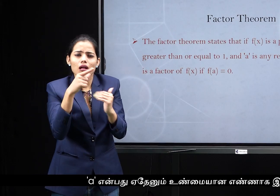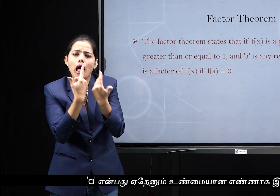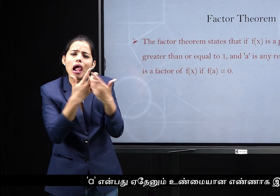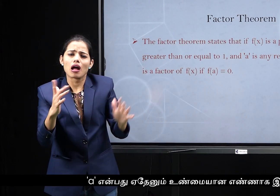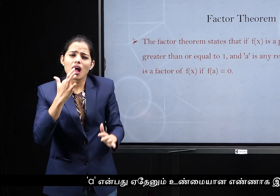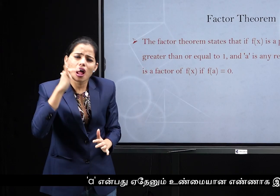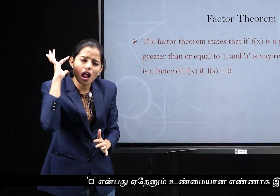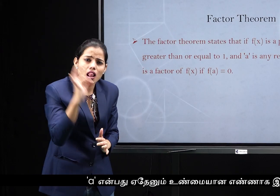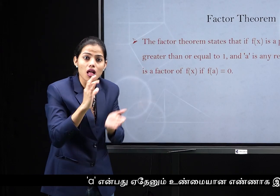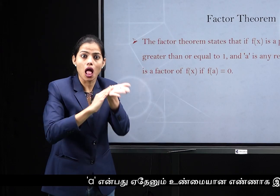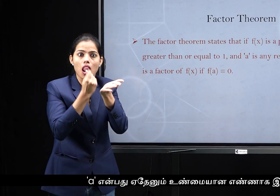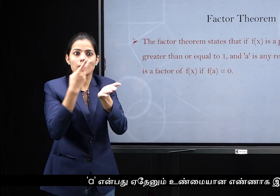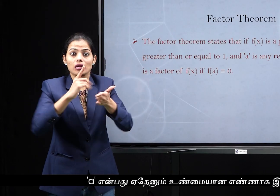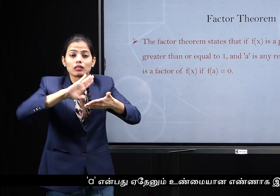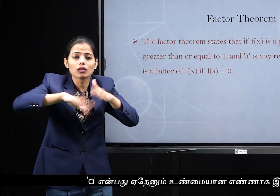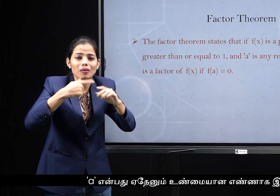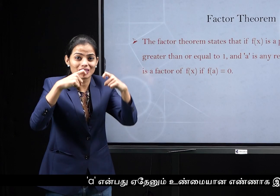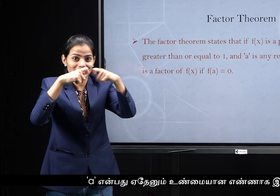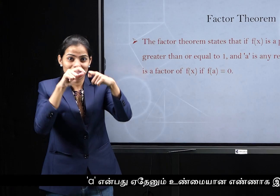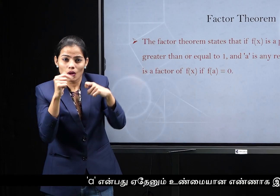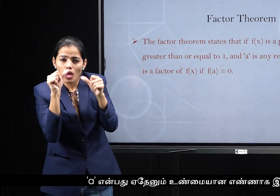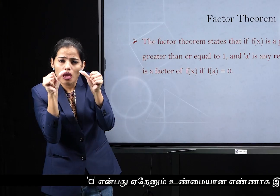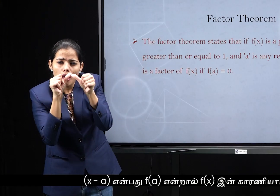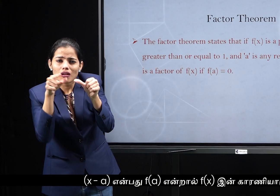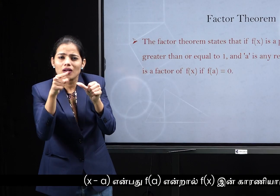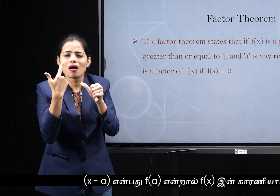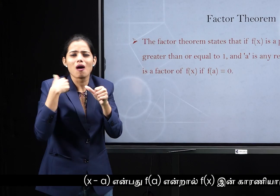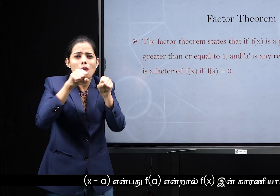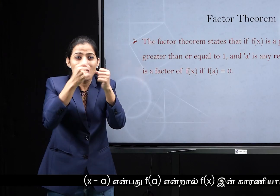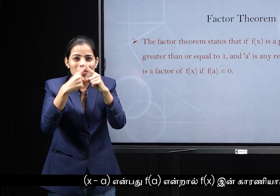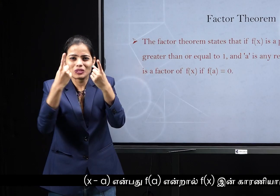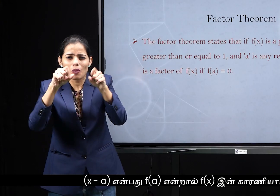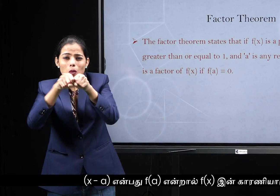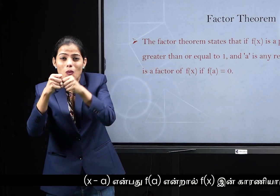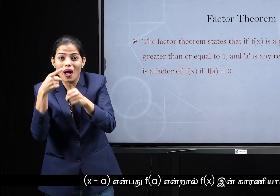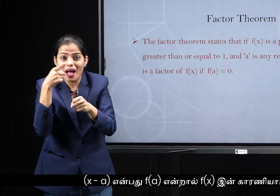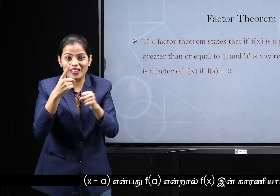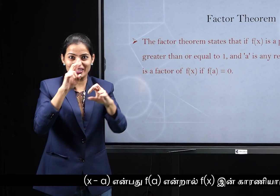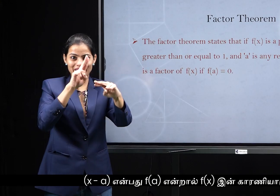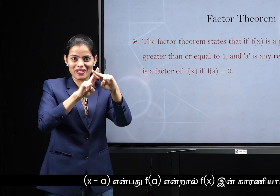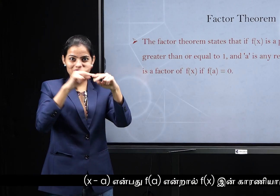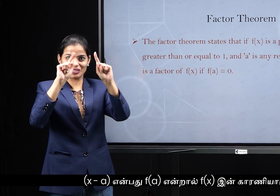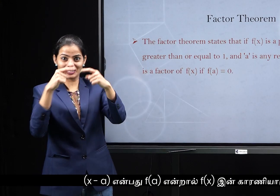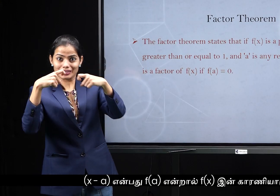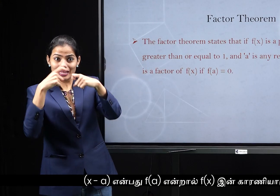a என்பது ஏதேனும் உண்மையான எண்ணாக இருந்தால் வட்ட அடைப்புக்குறிக்குள் x கழித்தல் a என்பது f